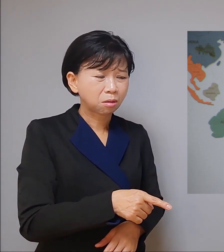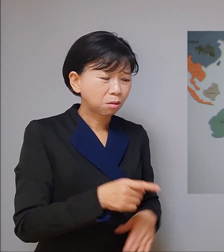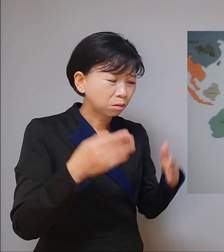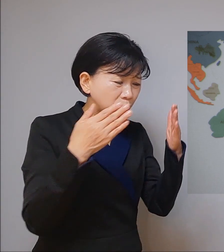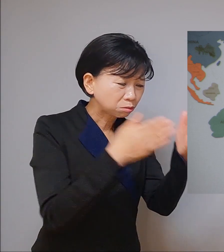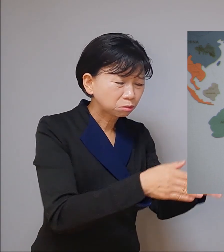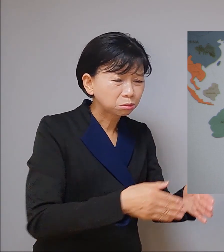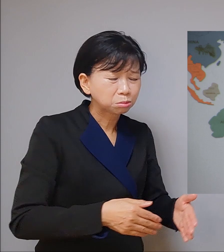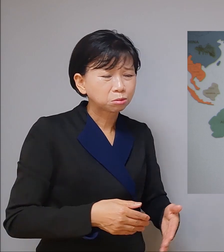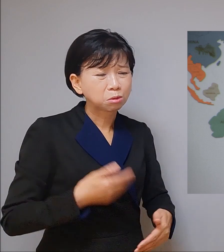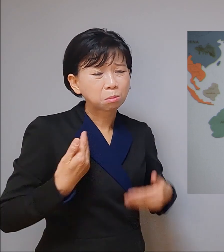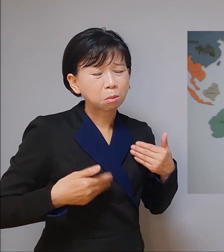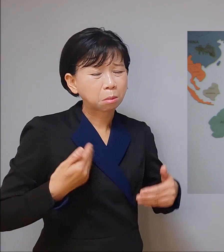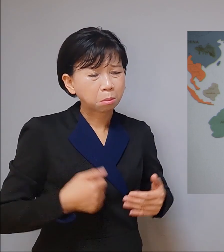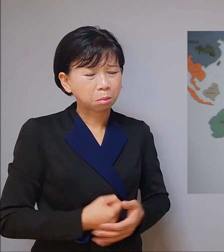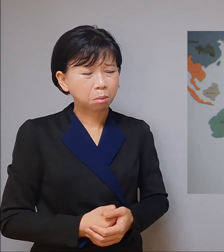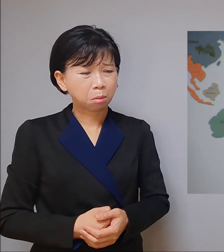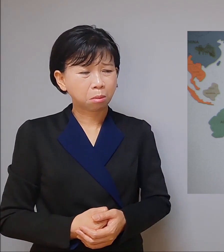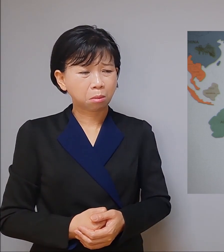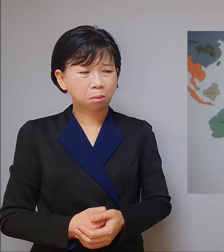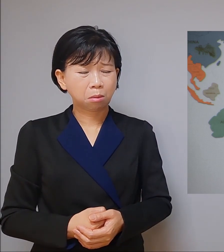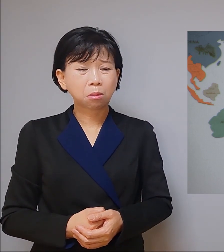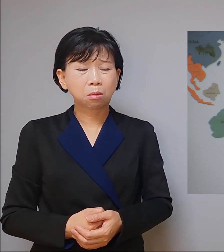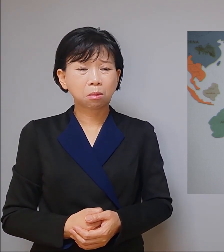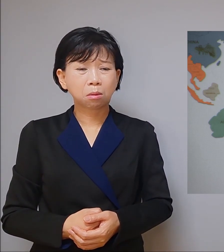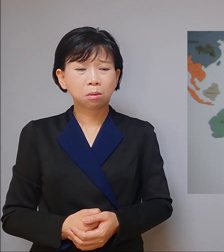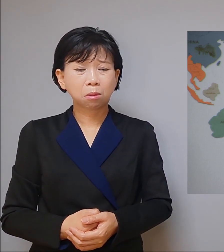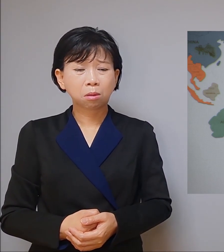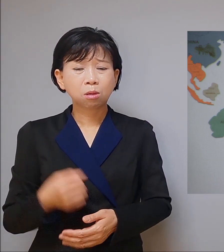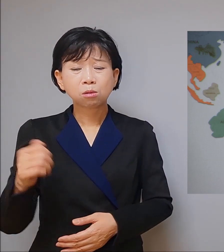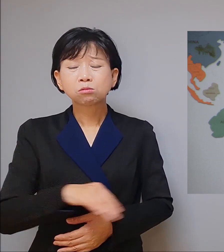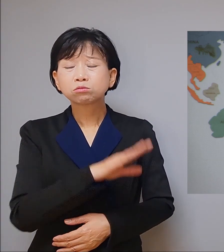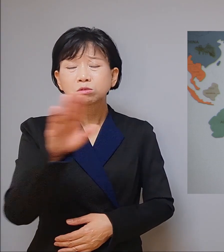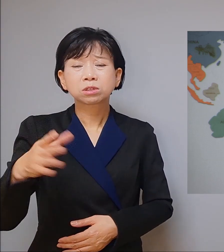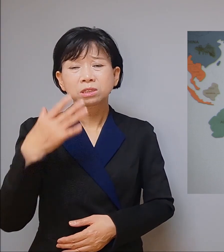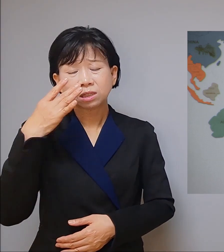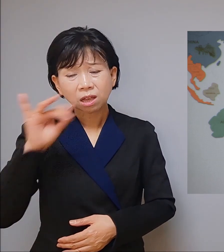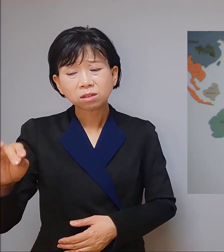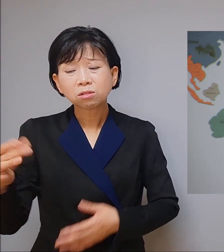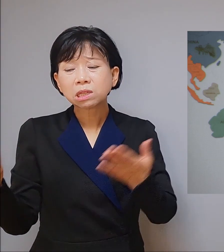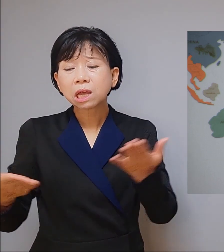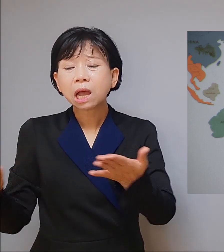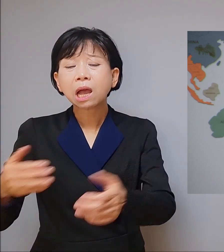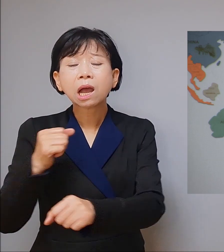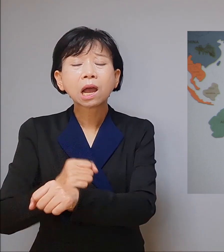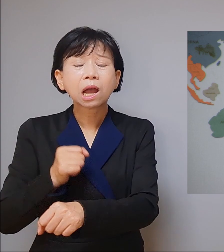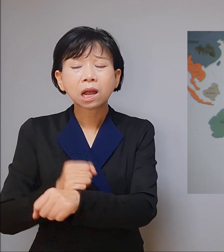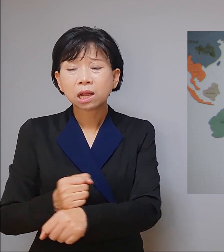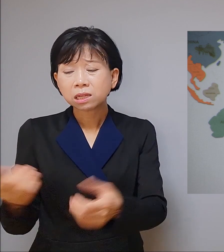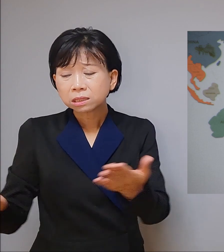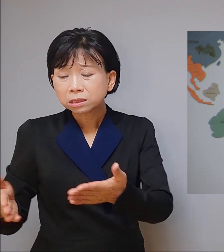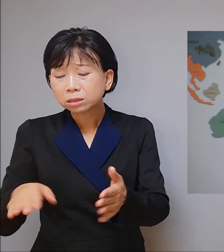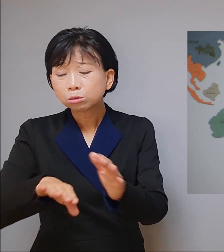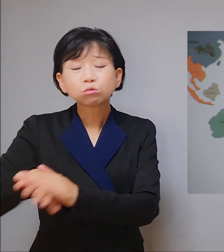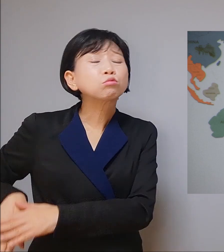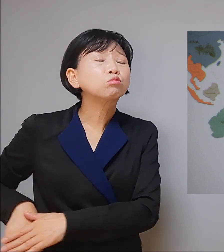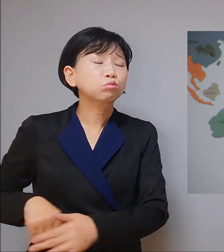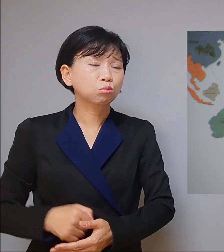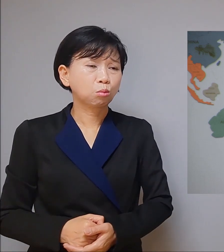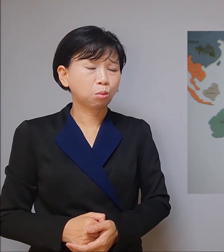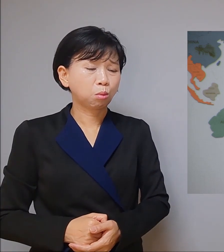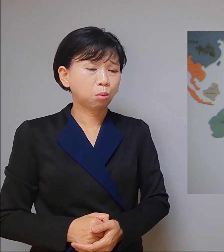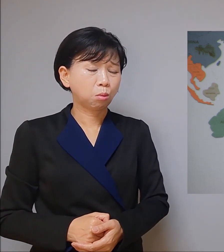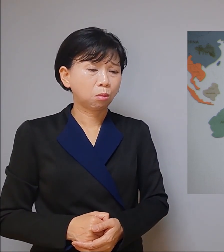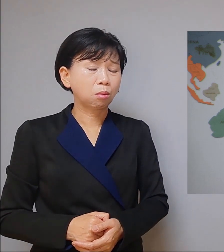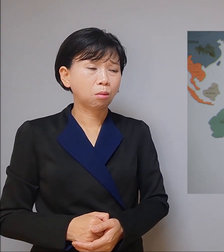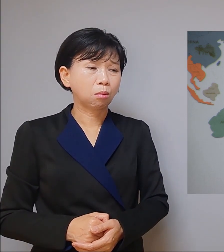안 한다며 시끌시끌하게 말하는 사람들도 간혹 있습니다. 내가 지금까지 몇십 년 신앙으로 살고 있는데